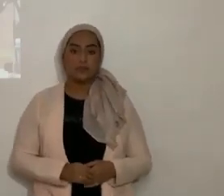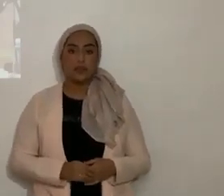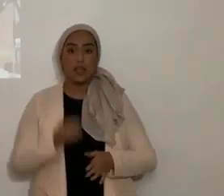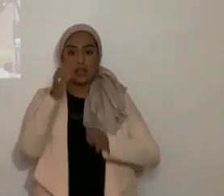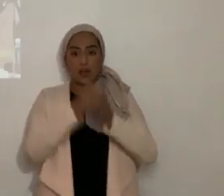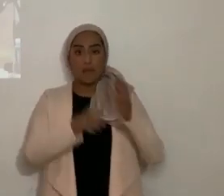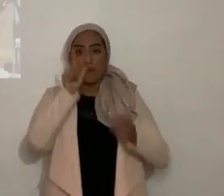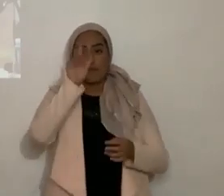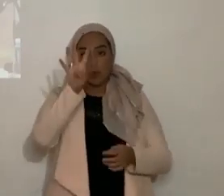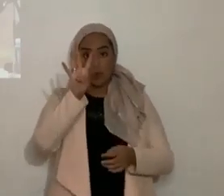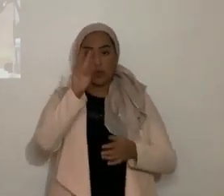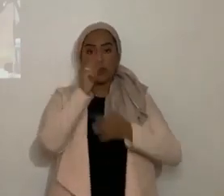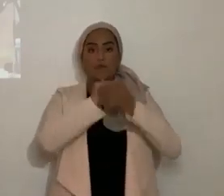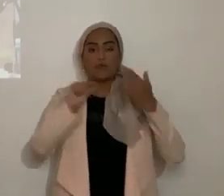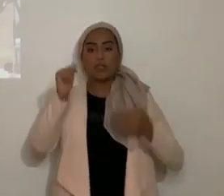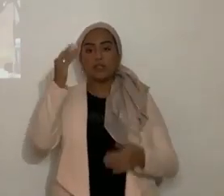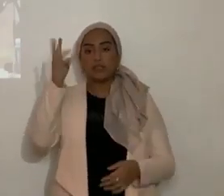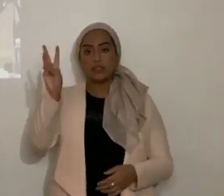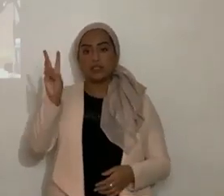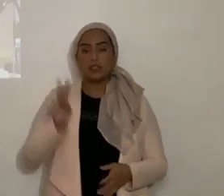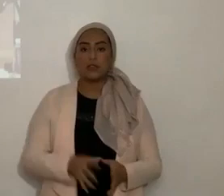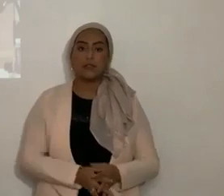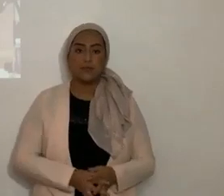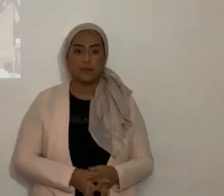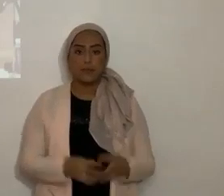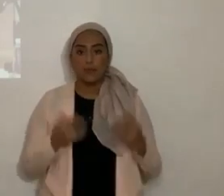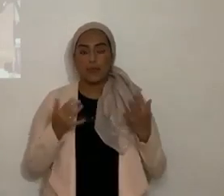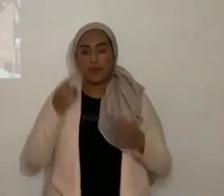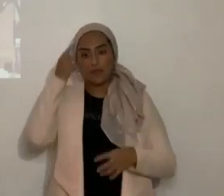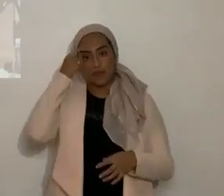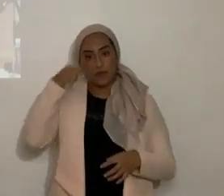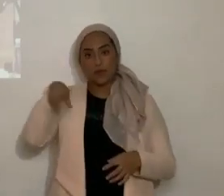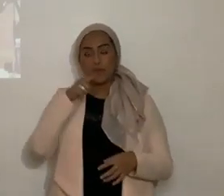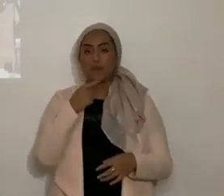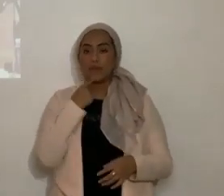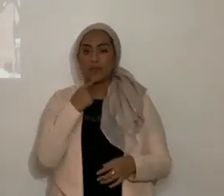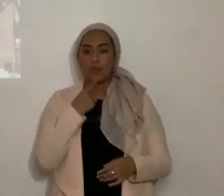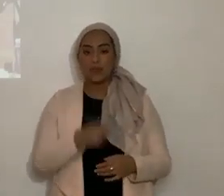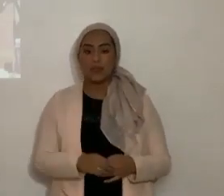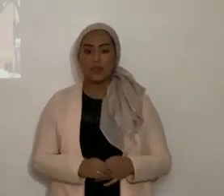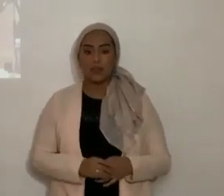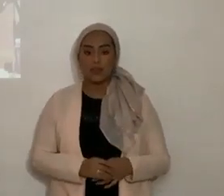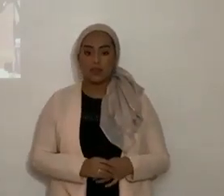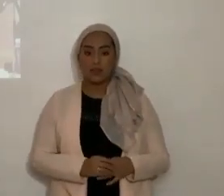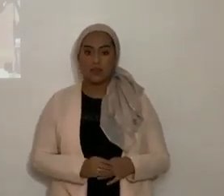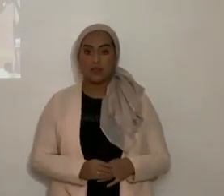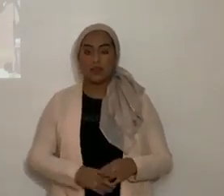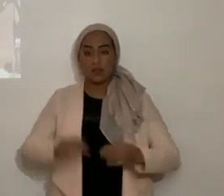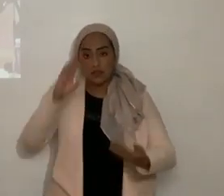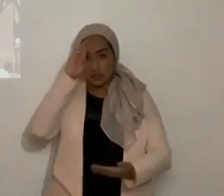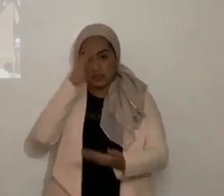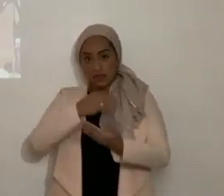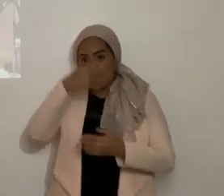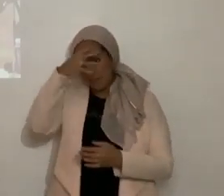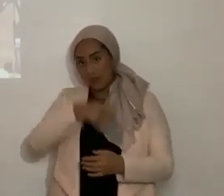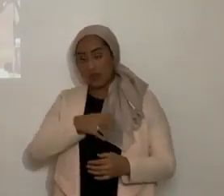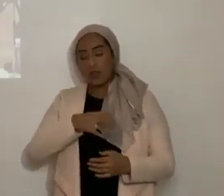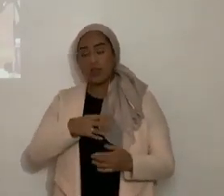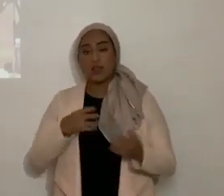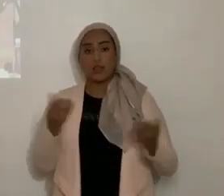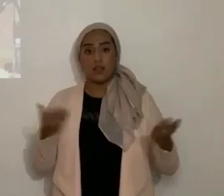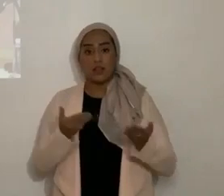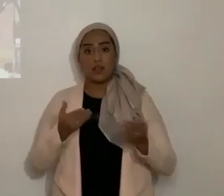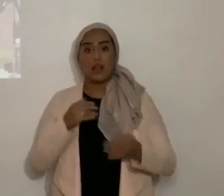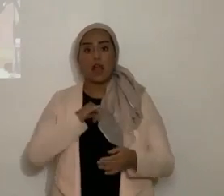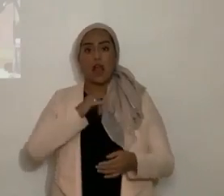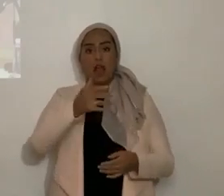verso 16. Los espero un momento. Amén. Y dice: Hijo de hombre, he aquí que